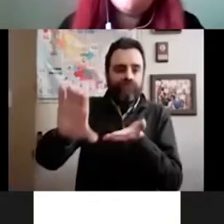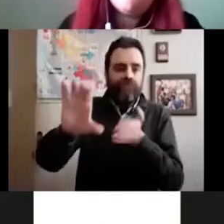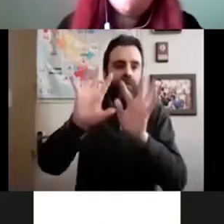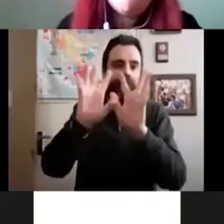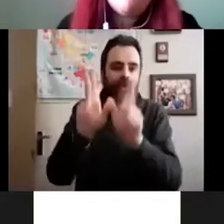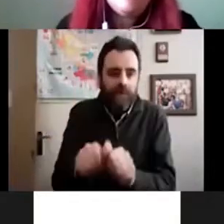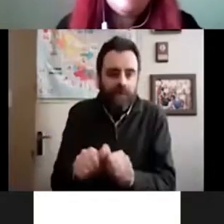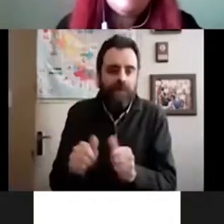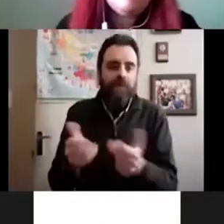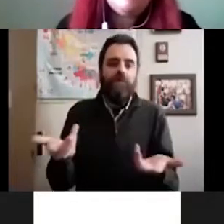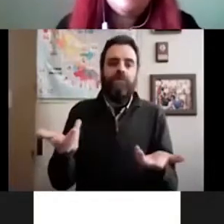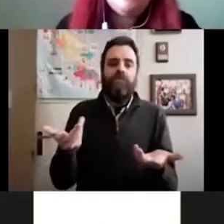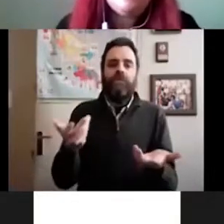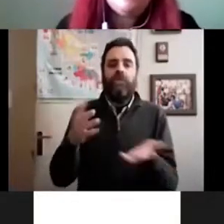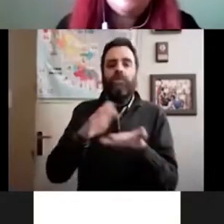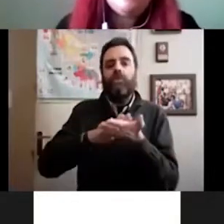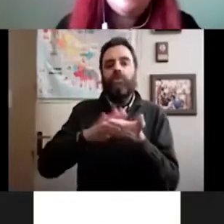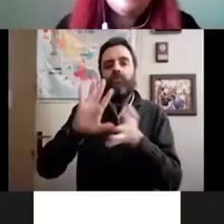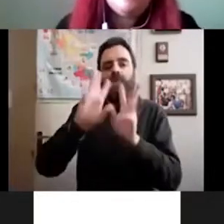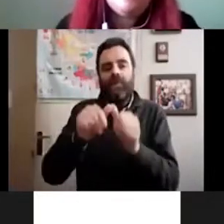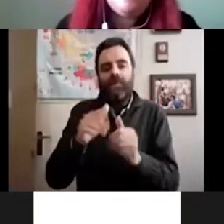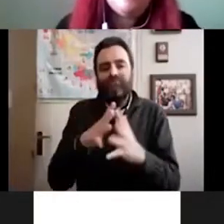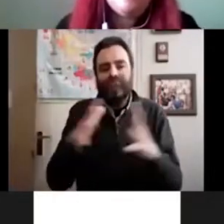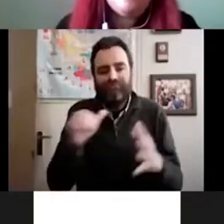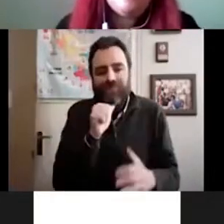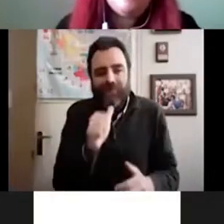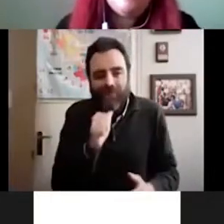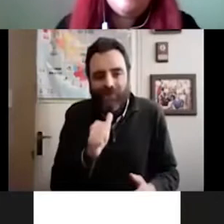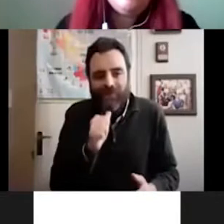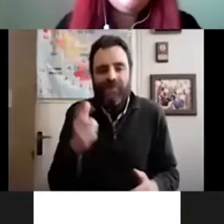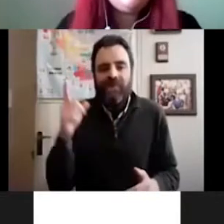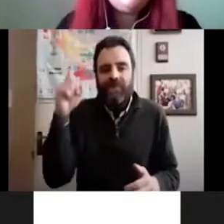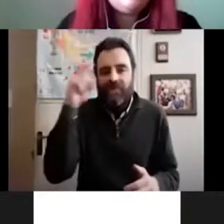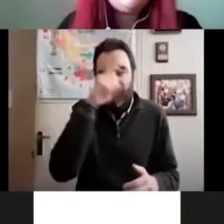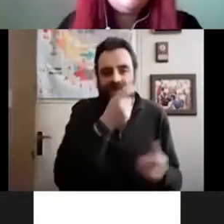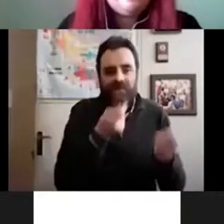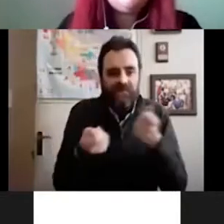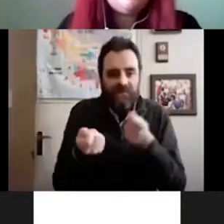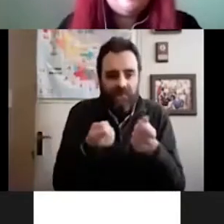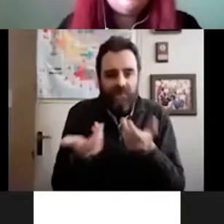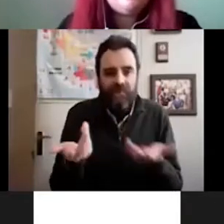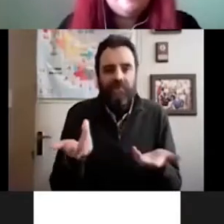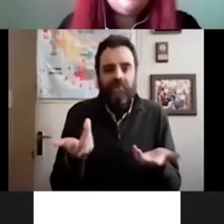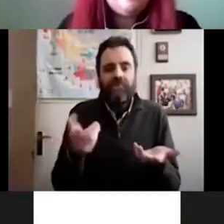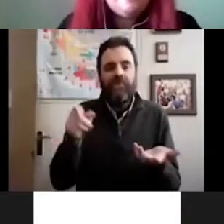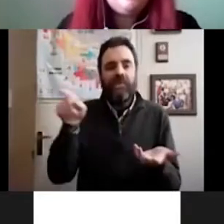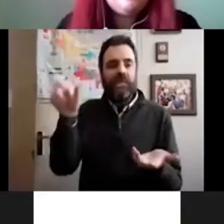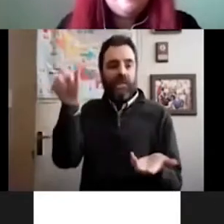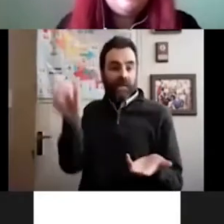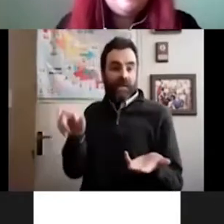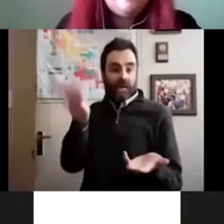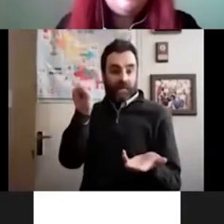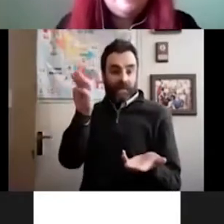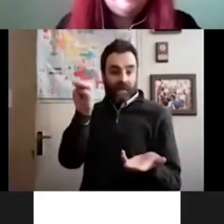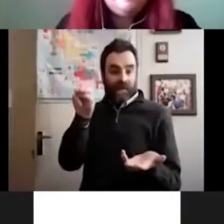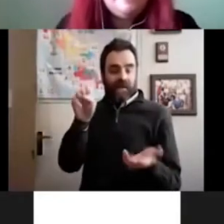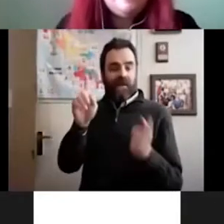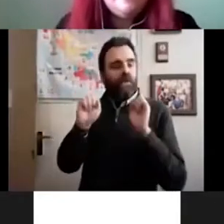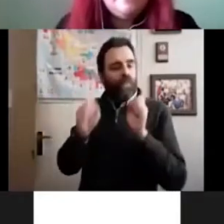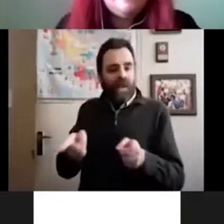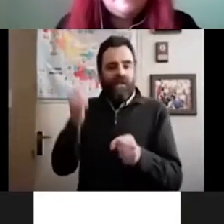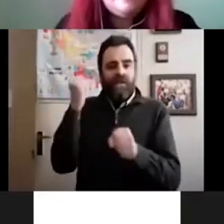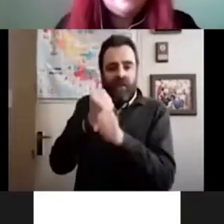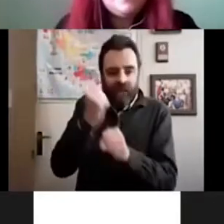De todas formas, nosotros hemos estado juntando aportes para poder darle a esta familia. Por ejemplo, si a la familia le falta algo, es muy difícil